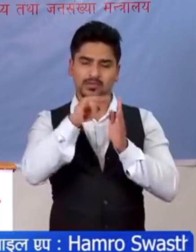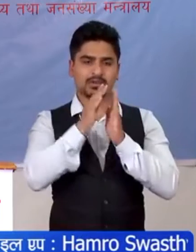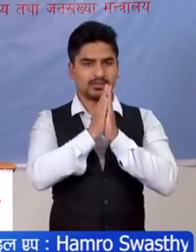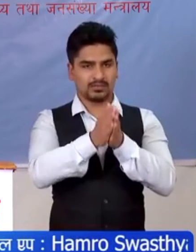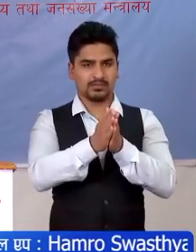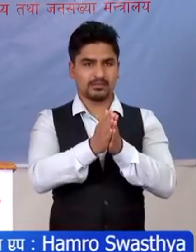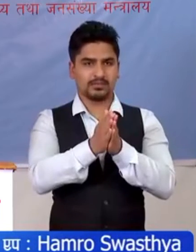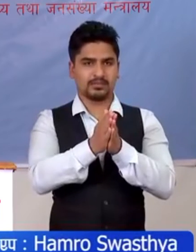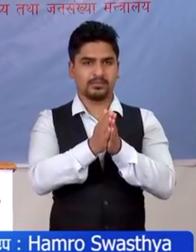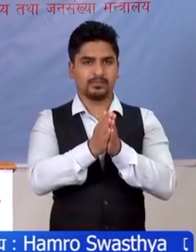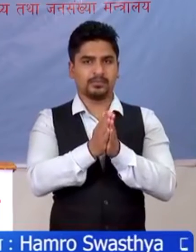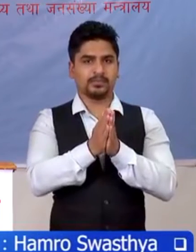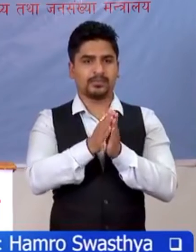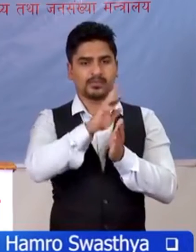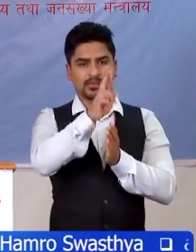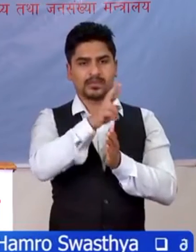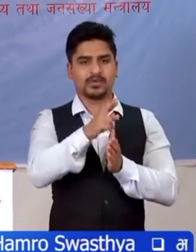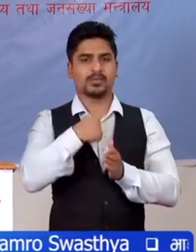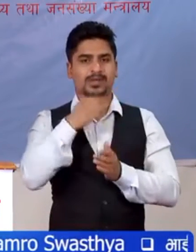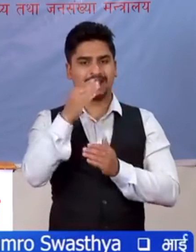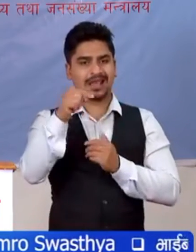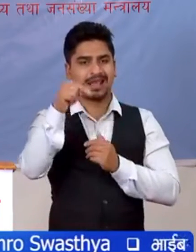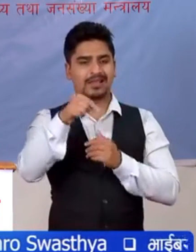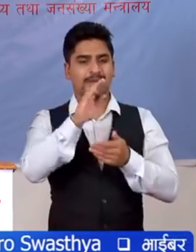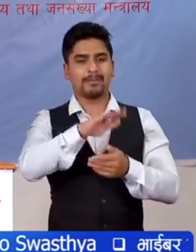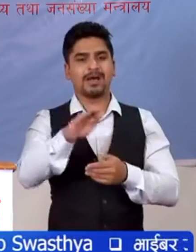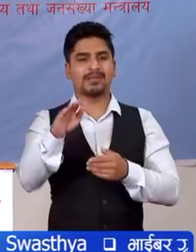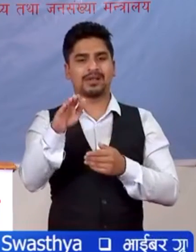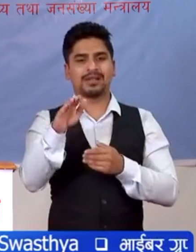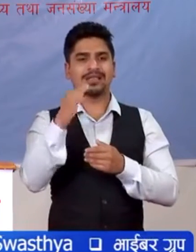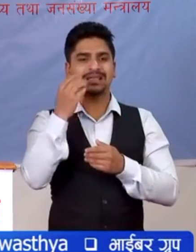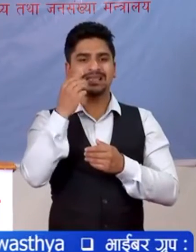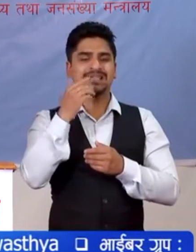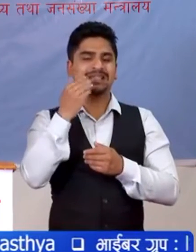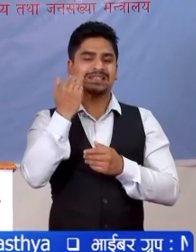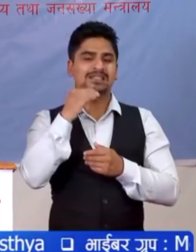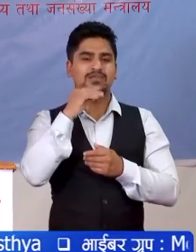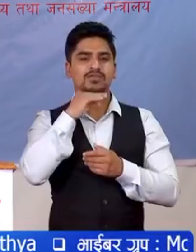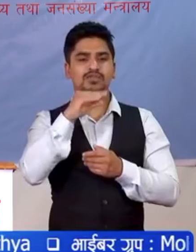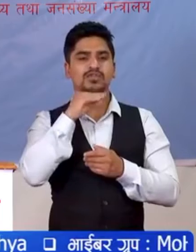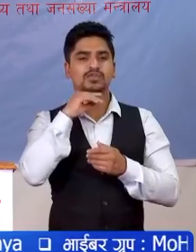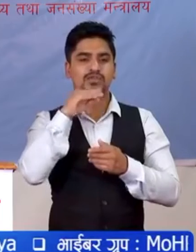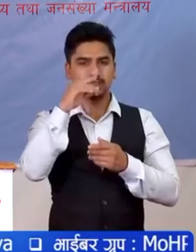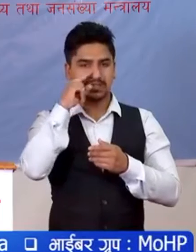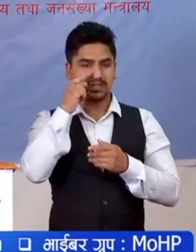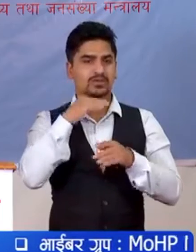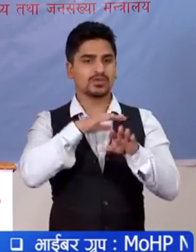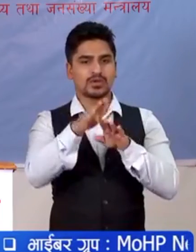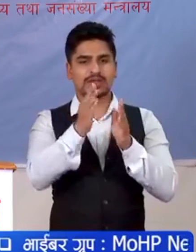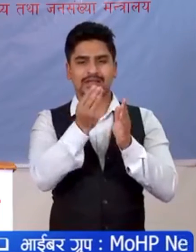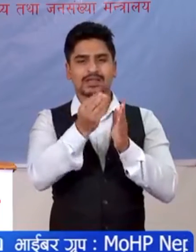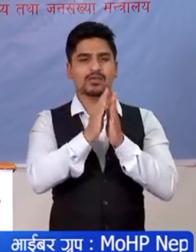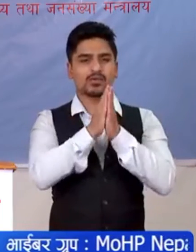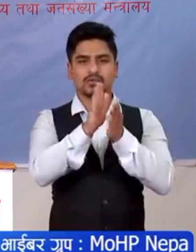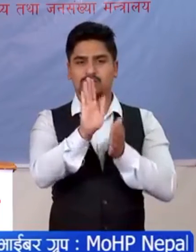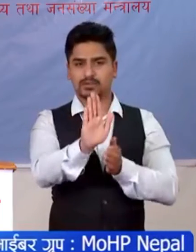गर्छौँ। र मैले आज बालबालिका तथा किशोर किशोरीको लागि केही अनुरोध लिएर आएको